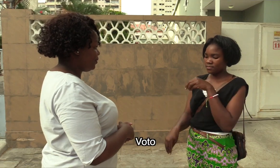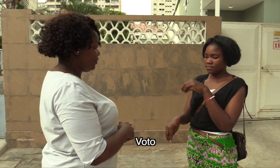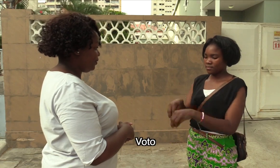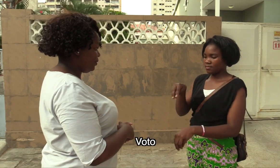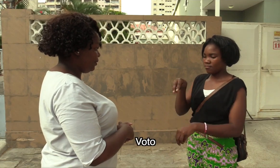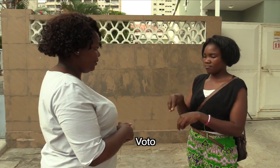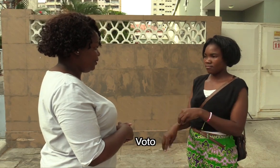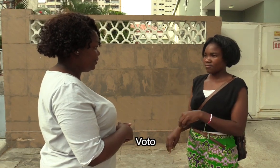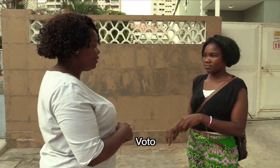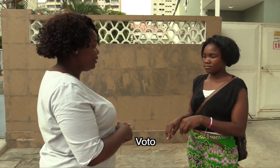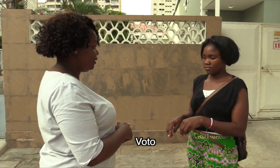Voto.